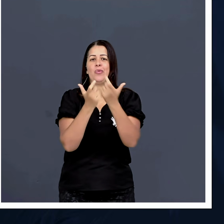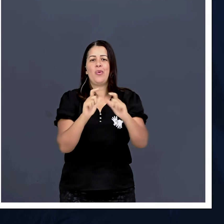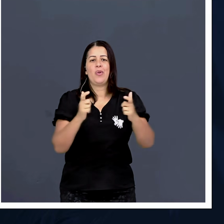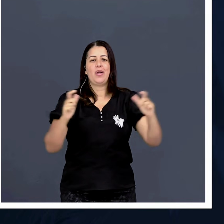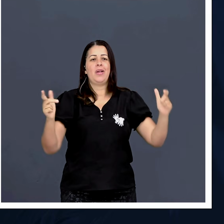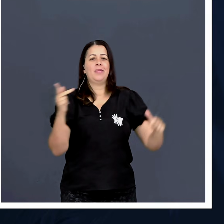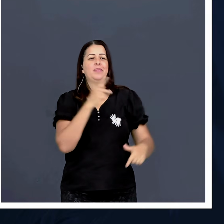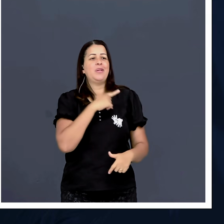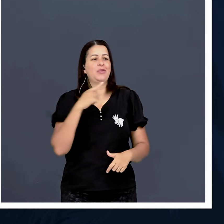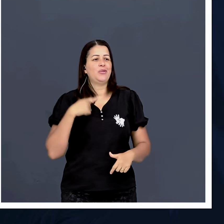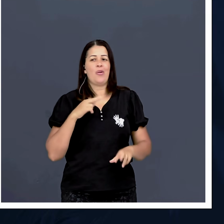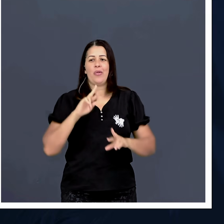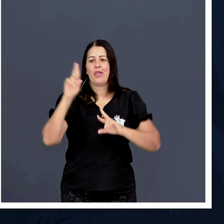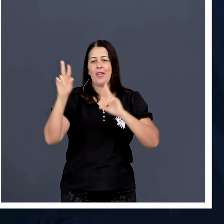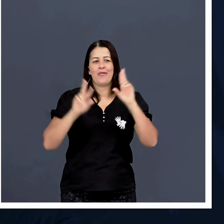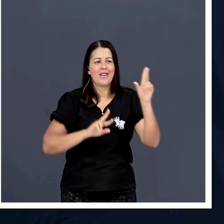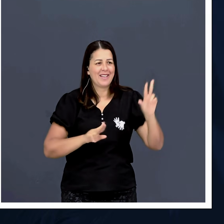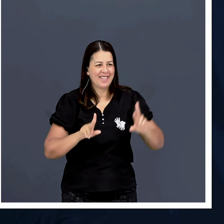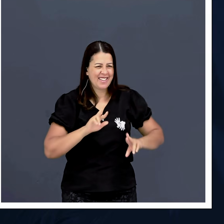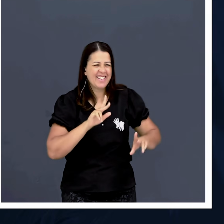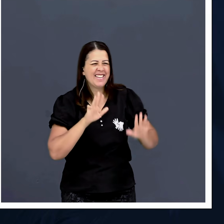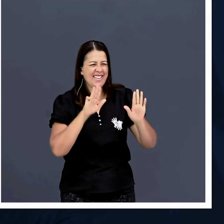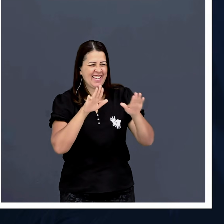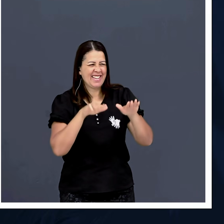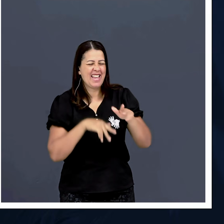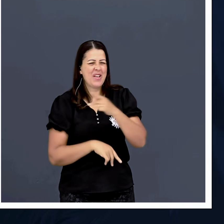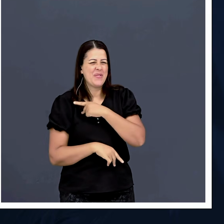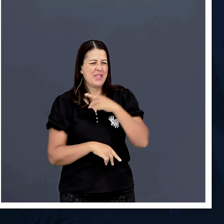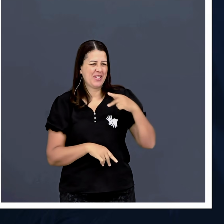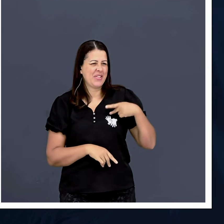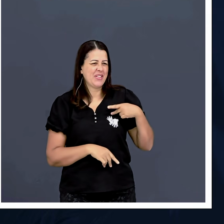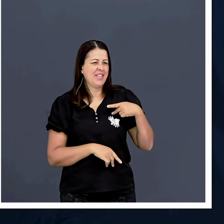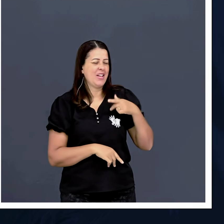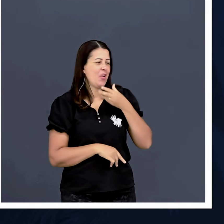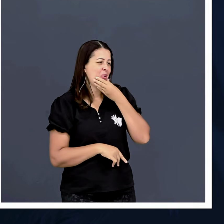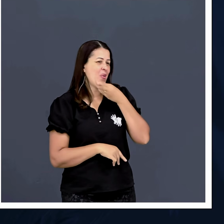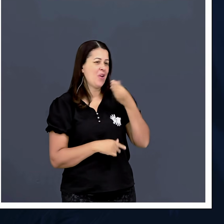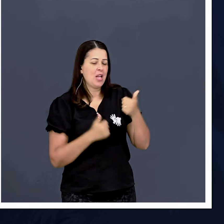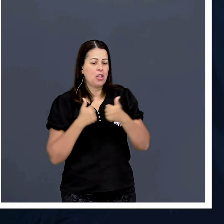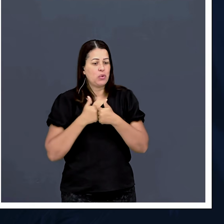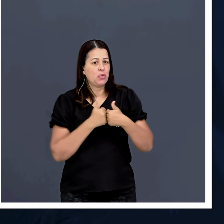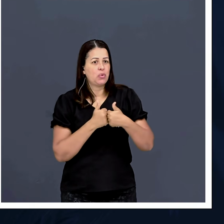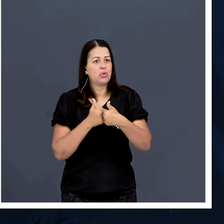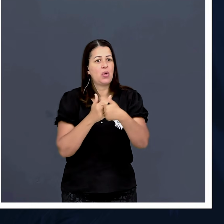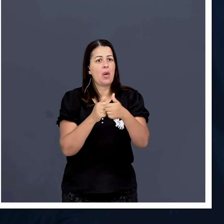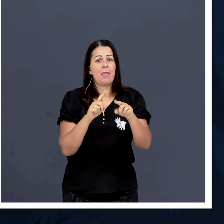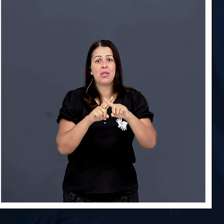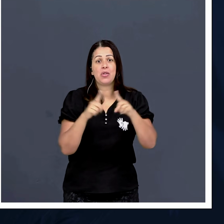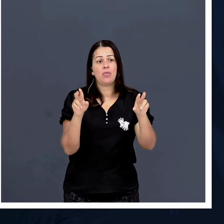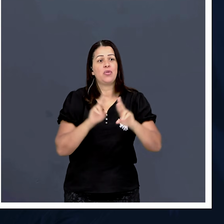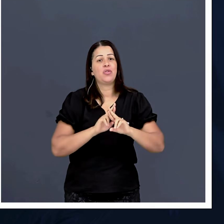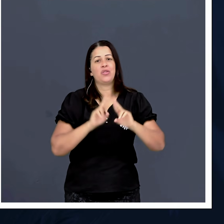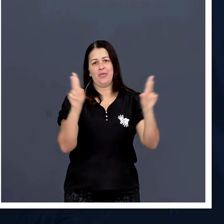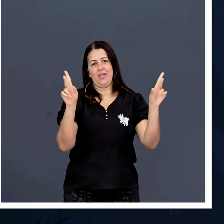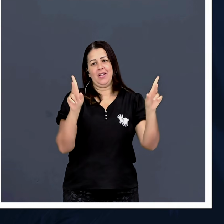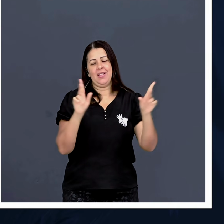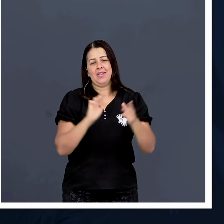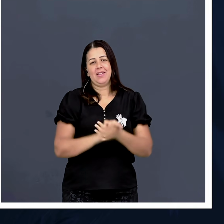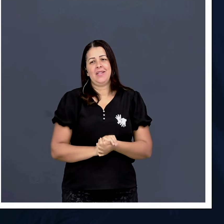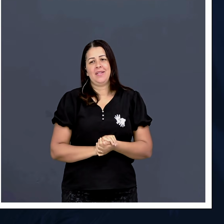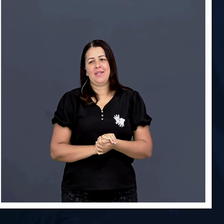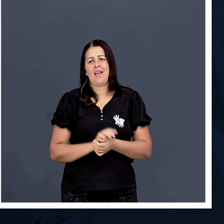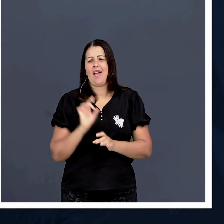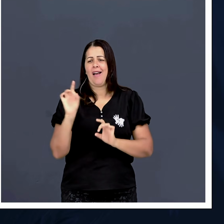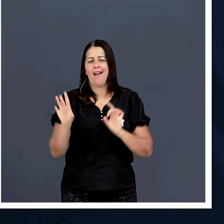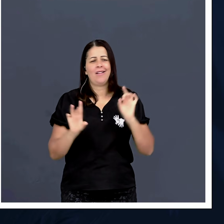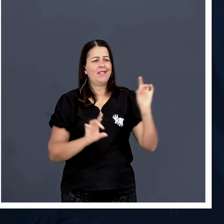pastores. E todos diferentes uns dos outros, né, pastor Francisco? Nós caminhamos juntos, mas somos diferentes uns dos outros. E cada